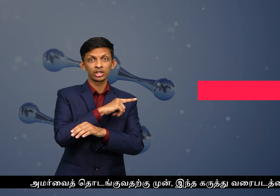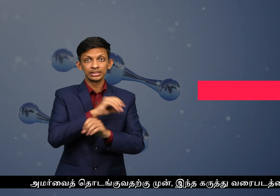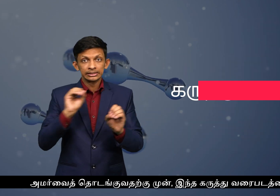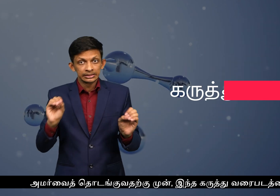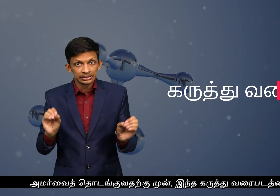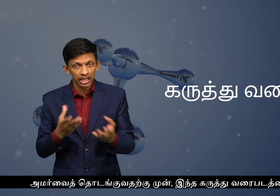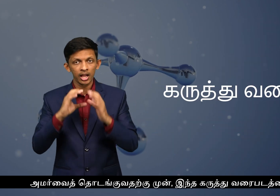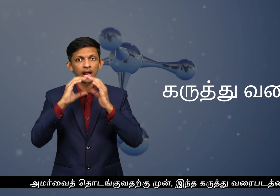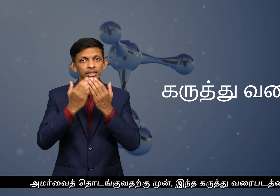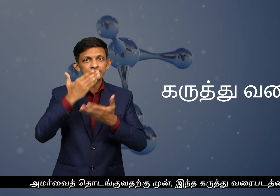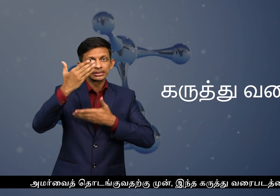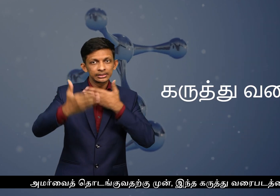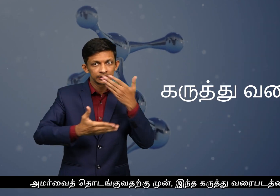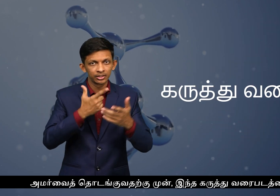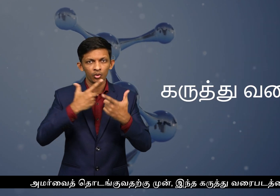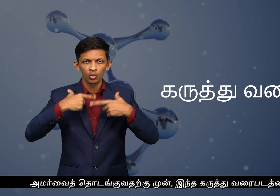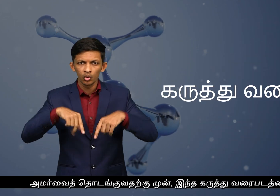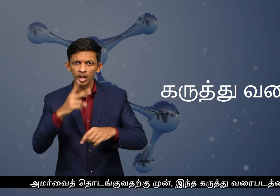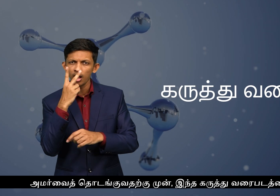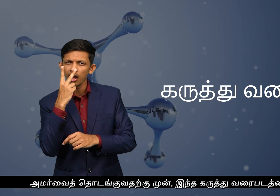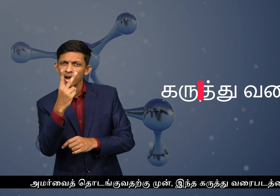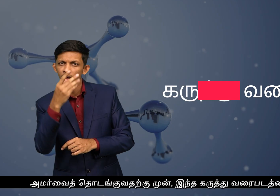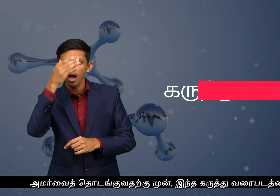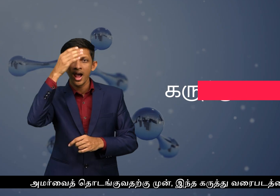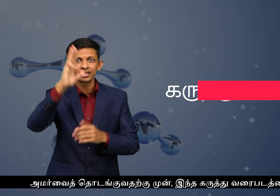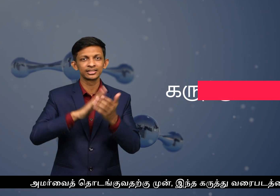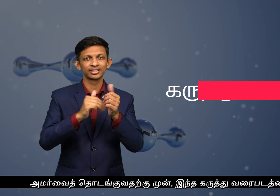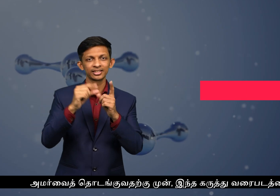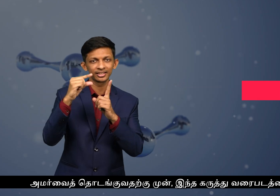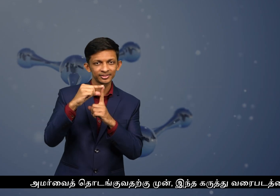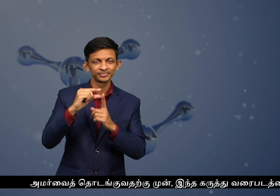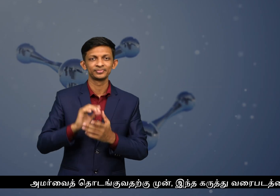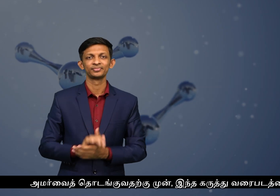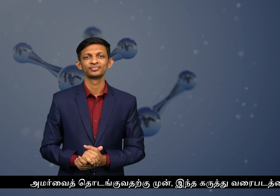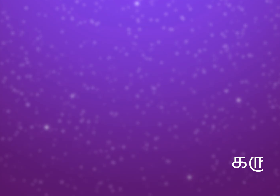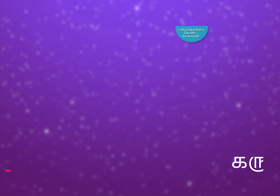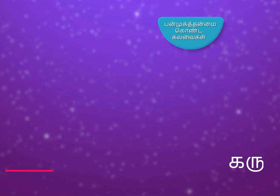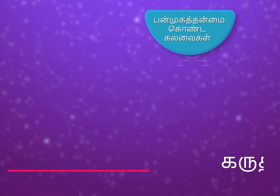அமர்வை தொடங்குவதற்கு முன் இந்த கருத்து வரைபடத்தை பார்ப்போம்.